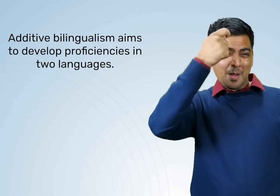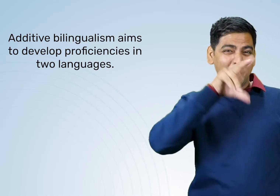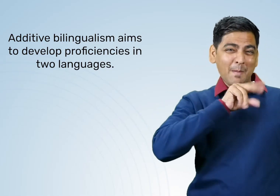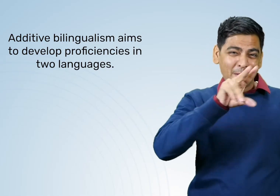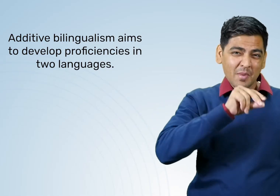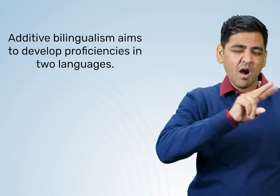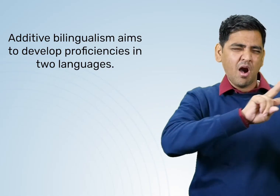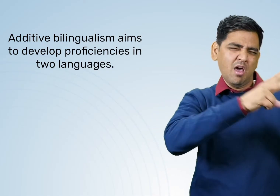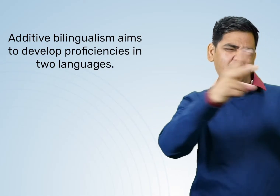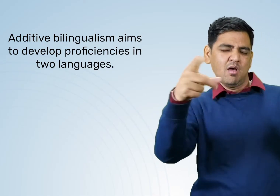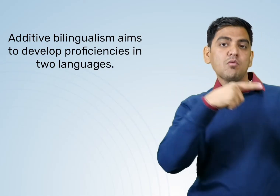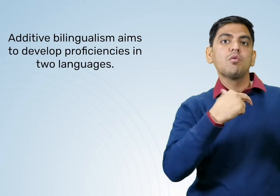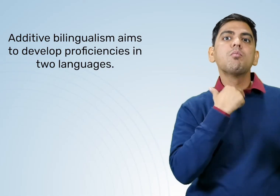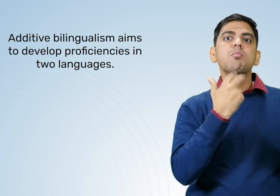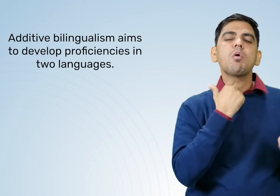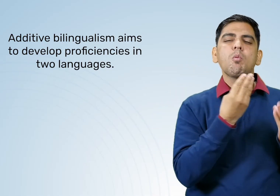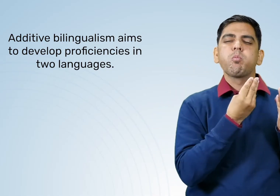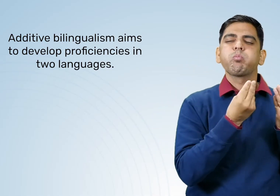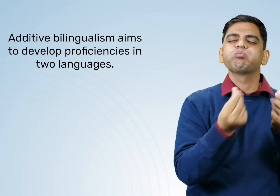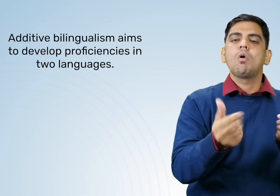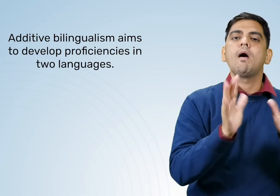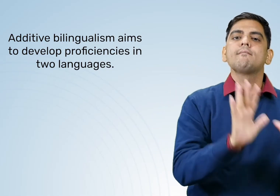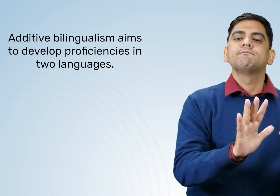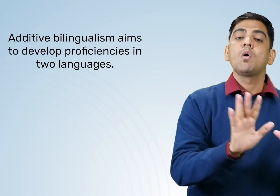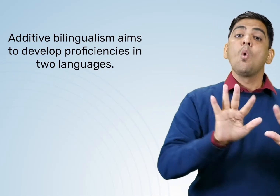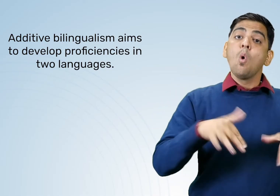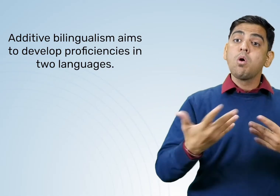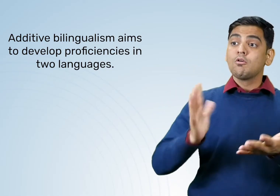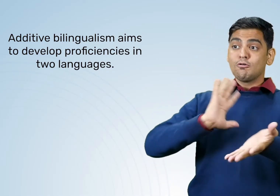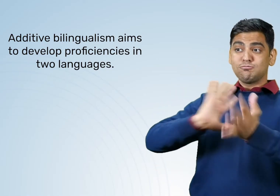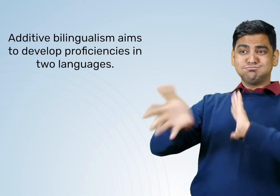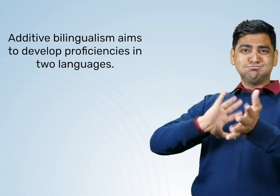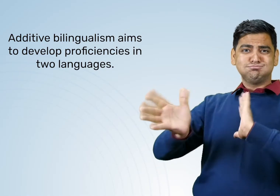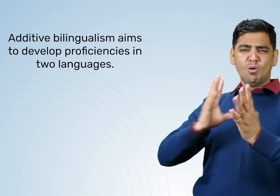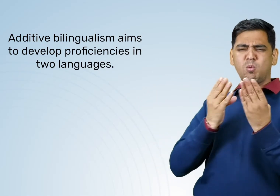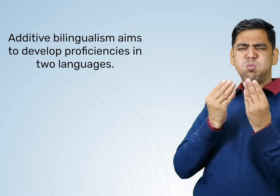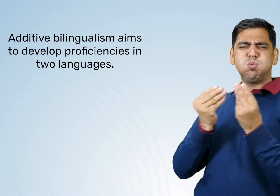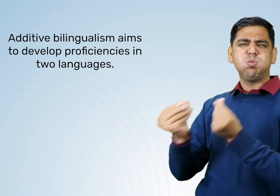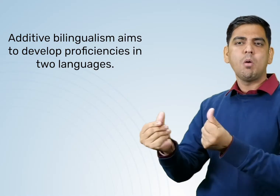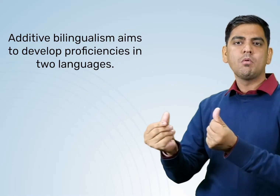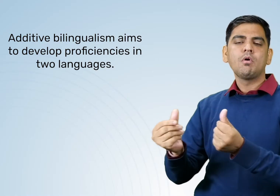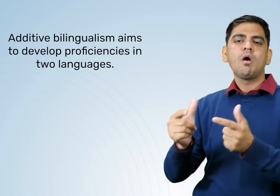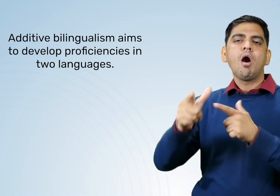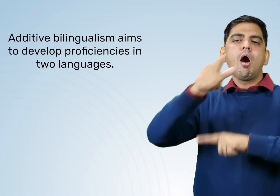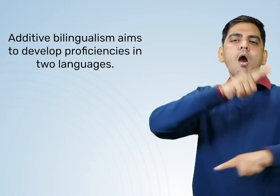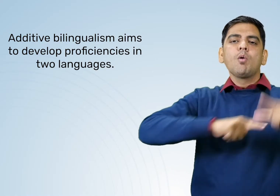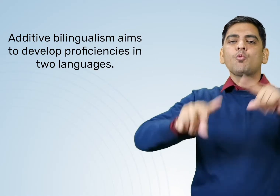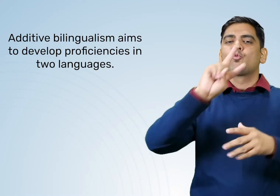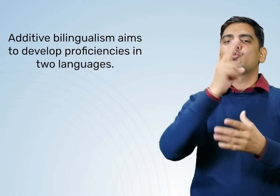योज्य द्विभाषावाद का उद्देश्य है दो भाषाओं में दक्षता विकसित